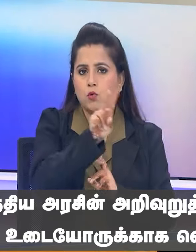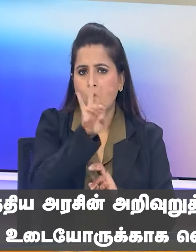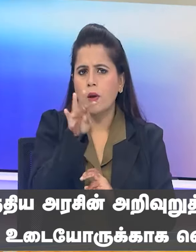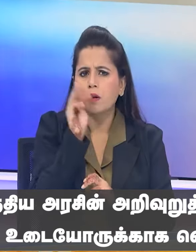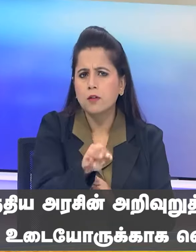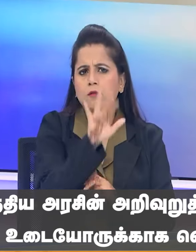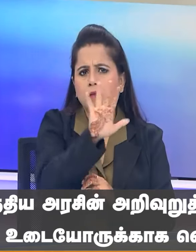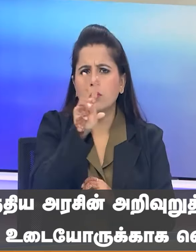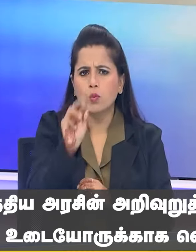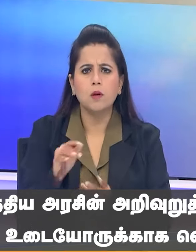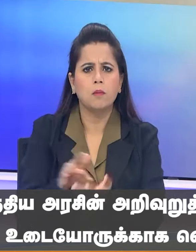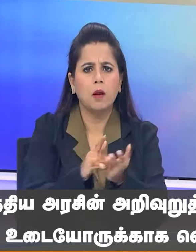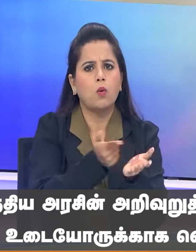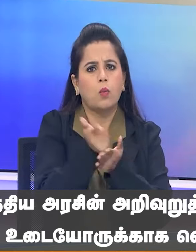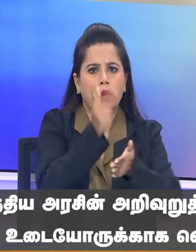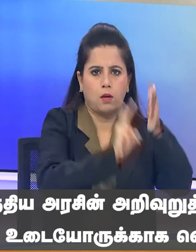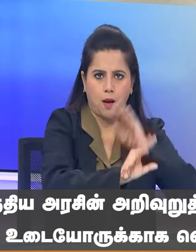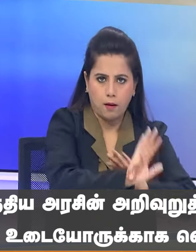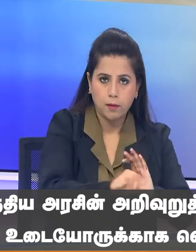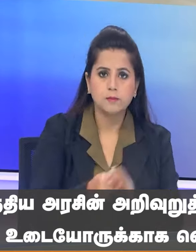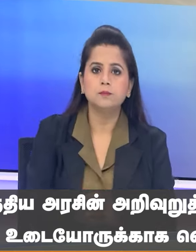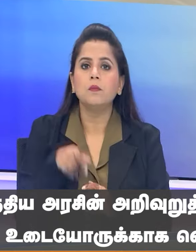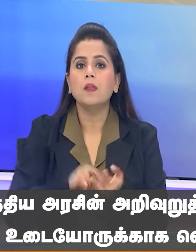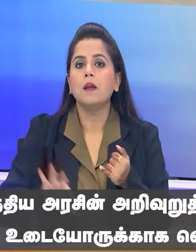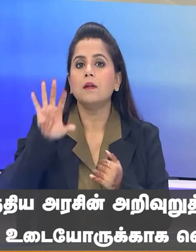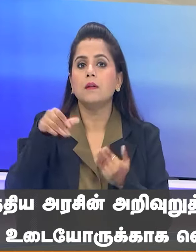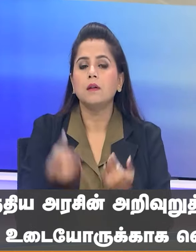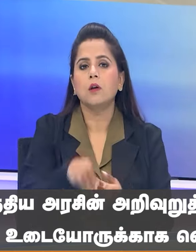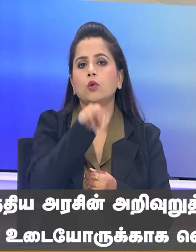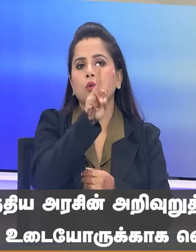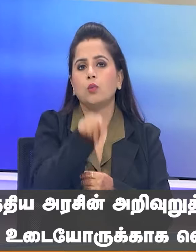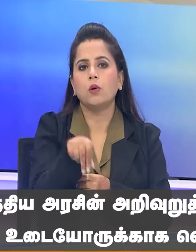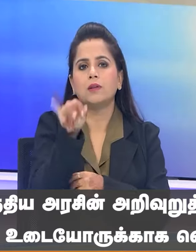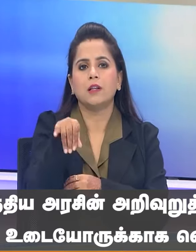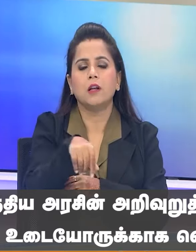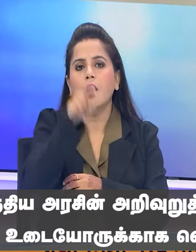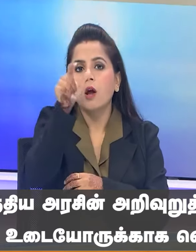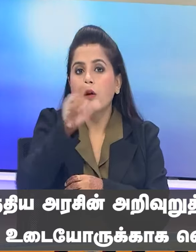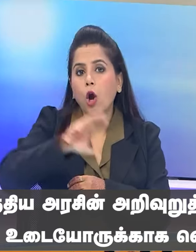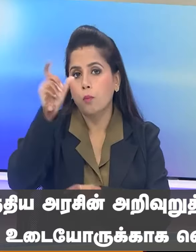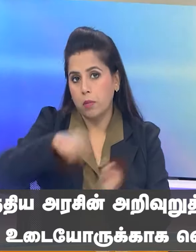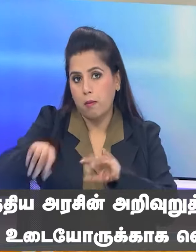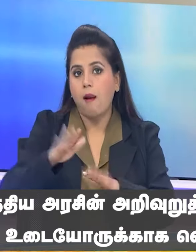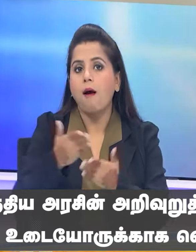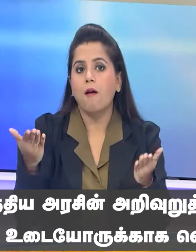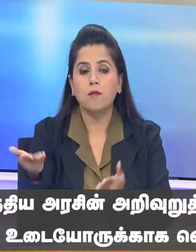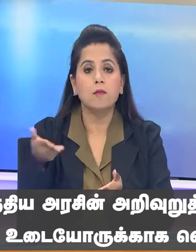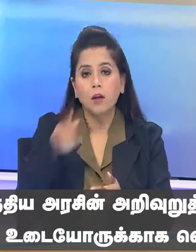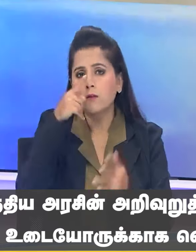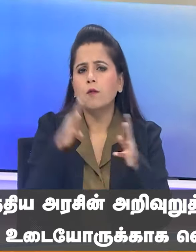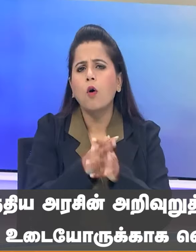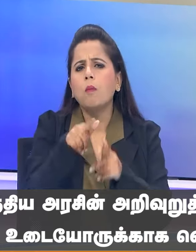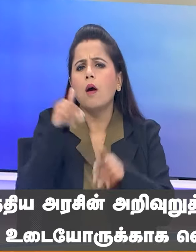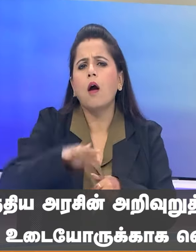2452 बूथ ग्रामीण क्षेत्रों में होंगे राज्य में दो 6 करोड़ मतदाता हैं जिसमें महिला